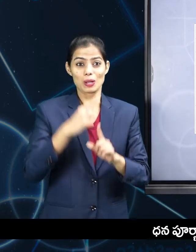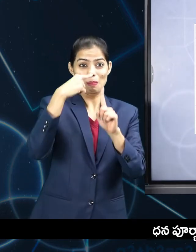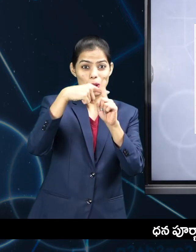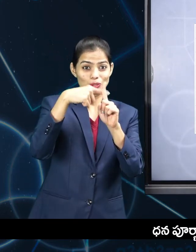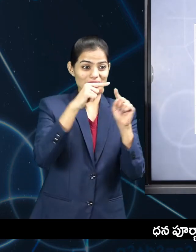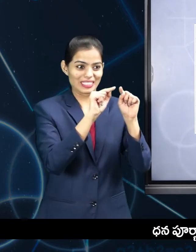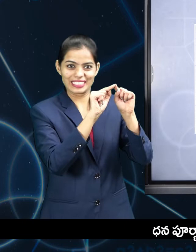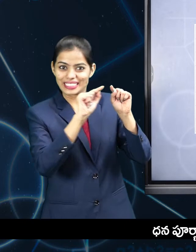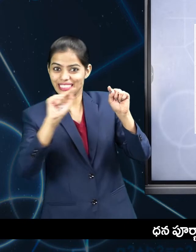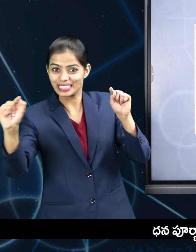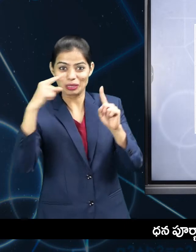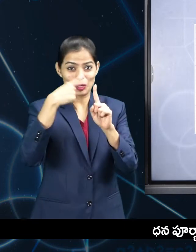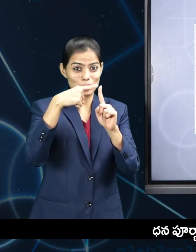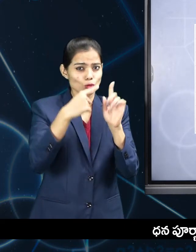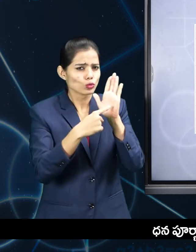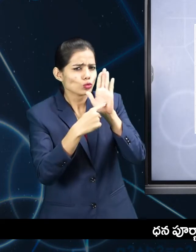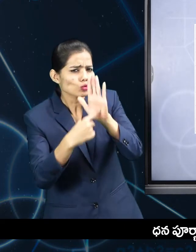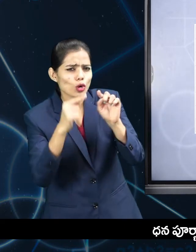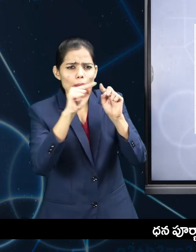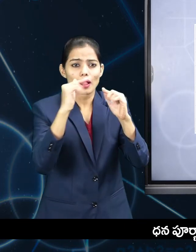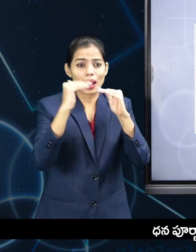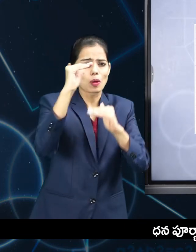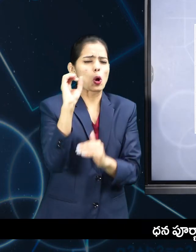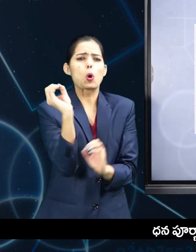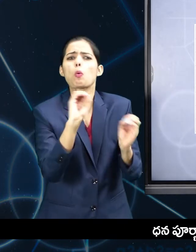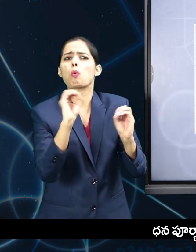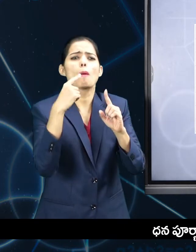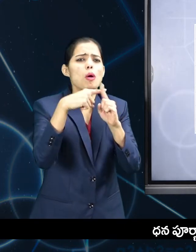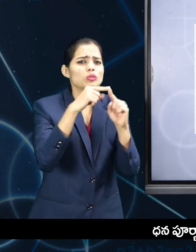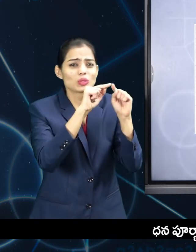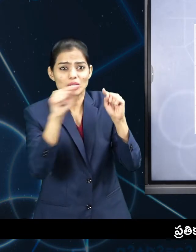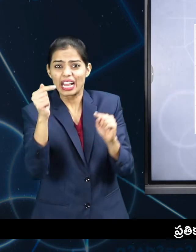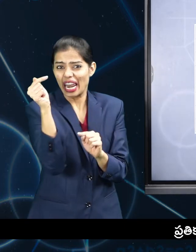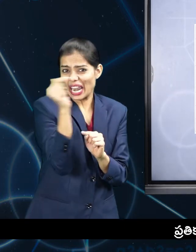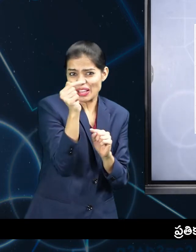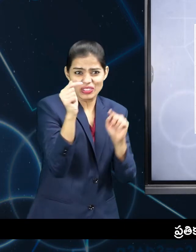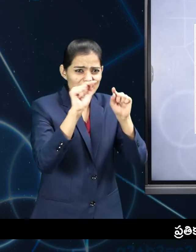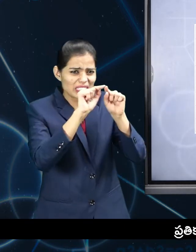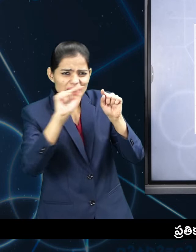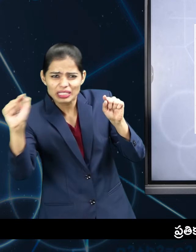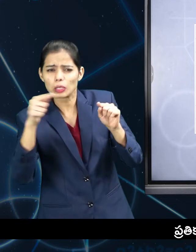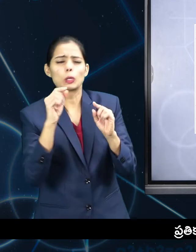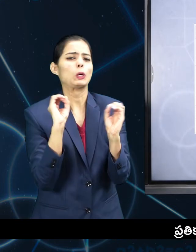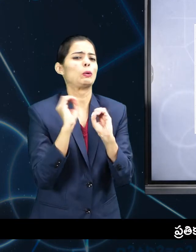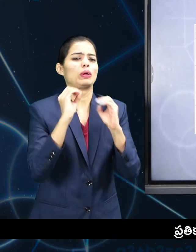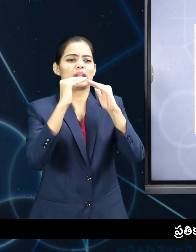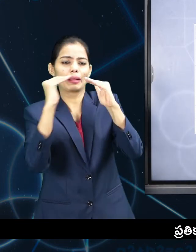ధన పూర్ణాంకాలు 0కి పైన సూచించబడతాయి మరియు ప్రతికూల పూర్ణాంకాలు 0కి దిగువన